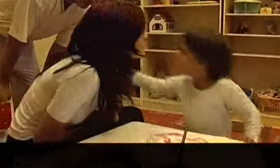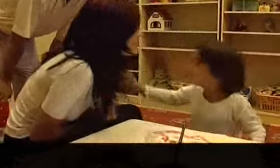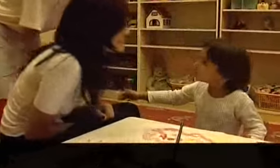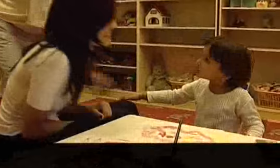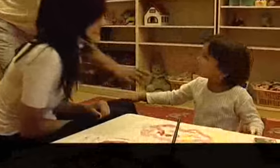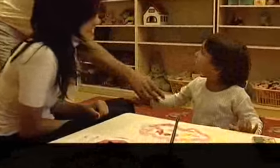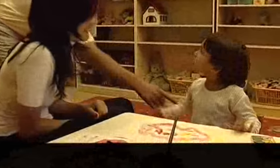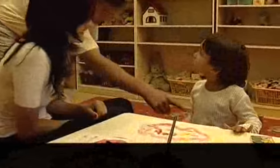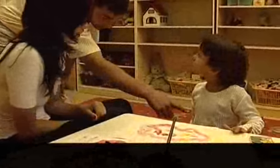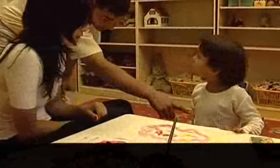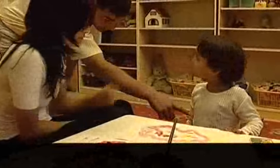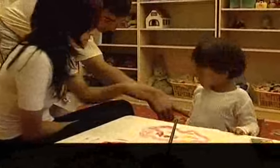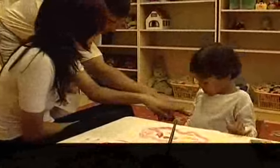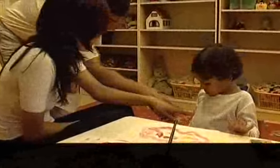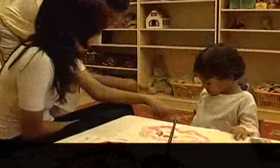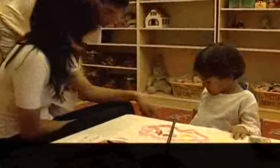Na, mit csinálta?